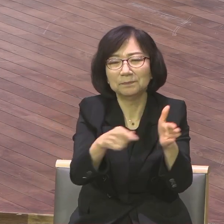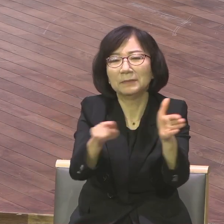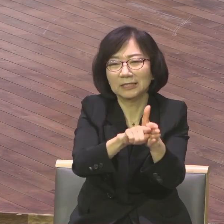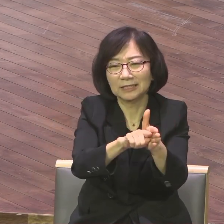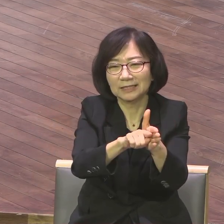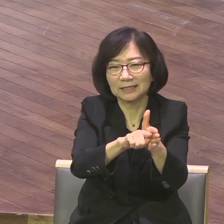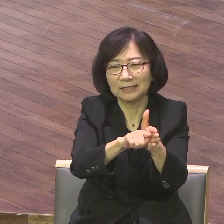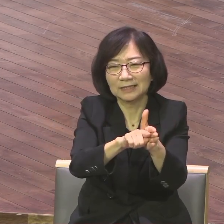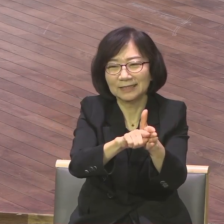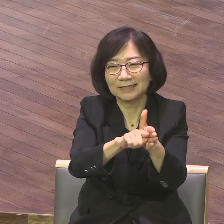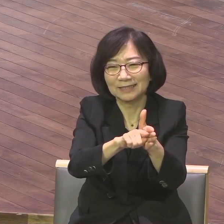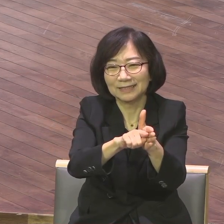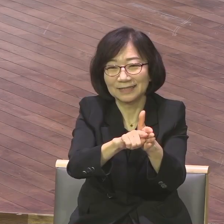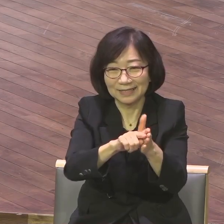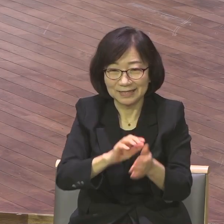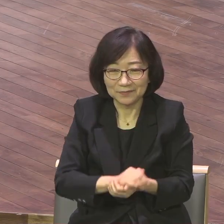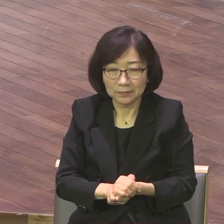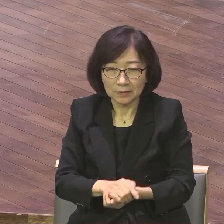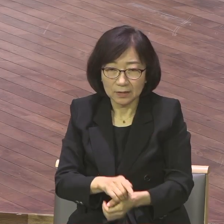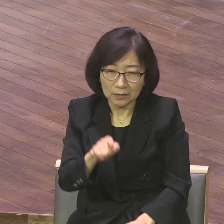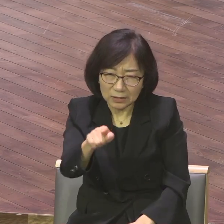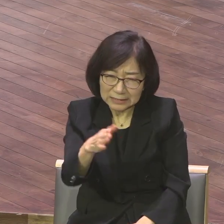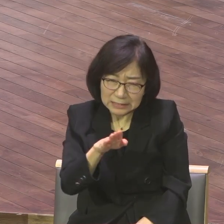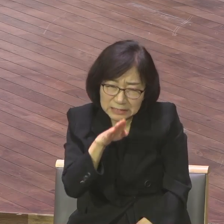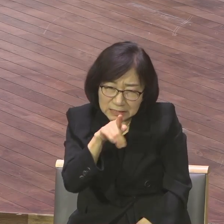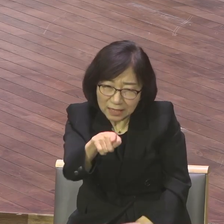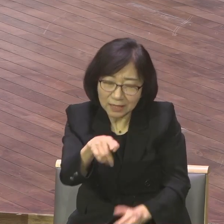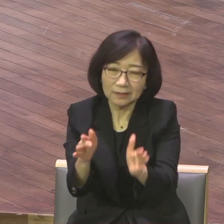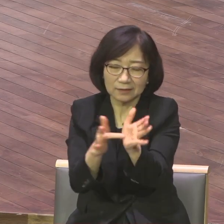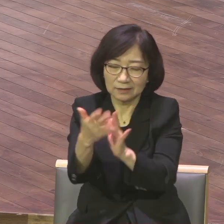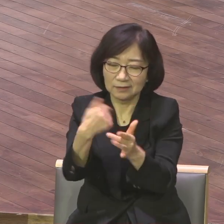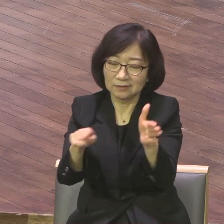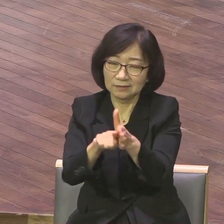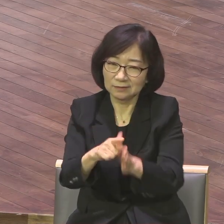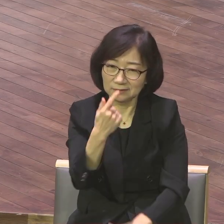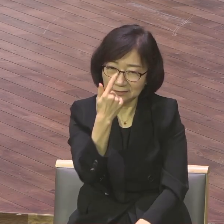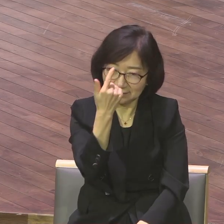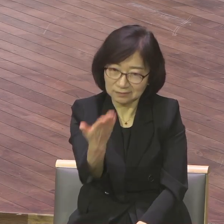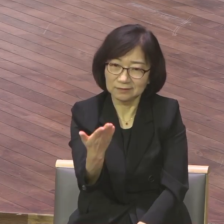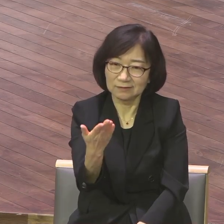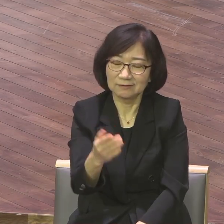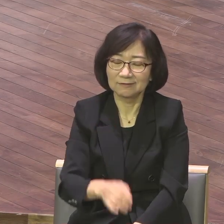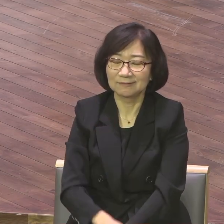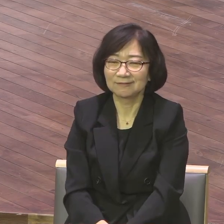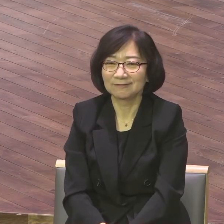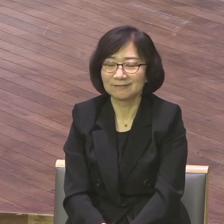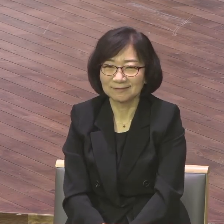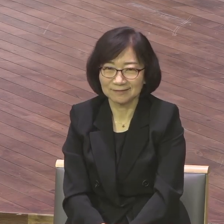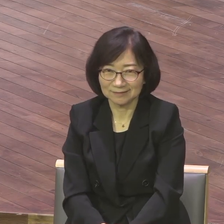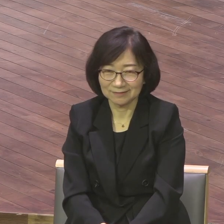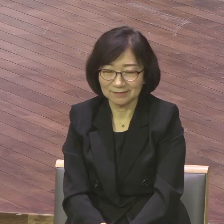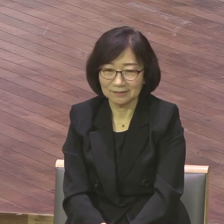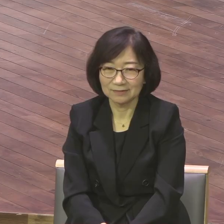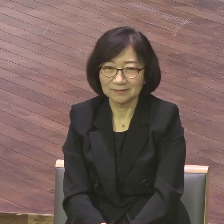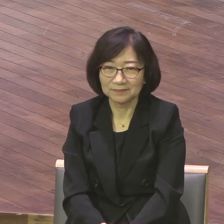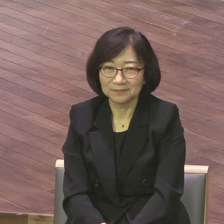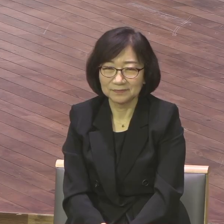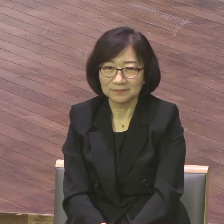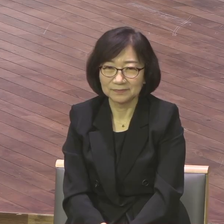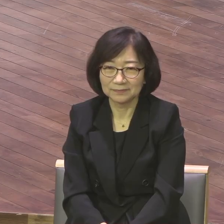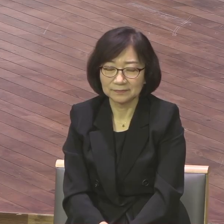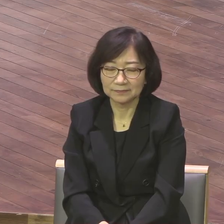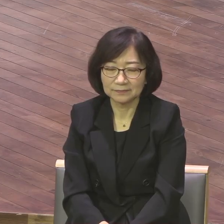예수를 믿냐? 너 정말 예수 믿냐? 예수를 안 믿고 일하니까 문제가